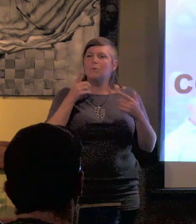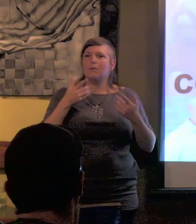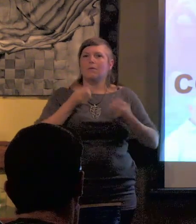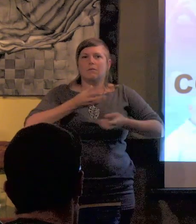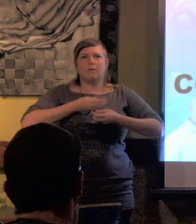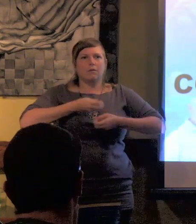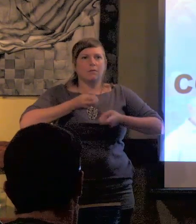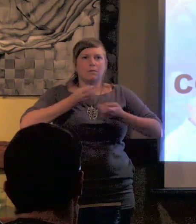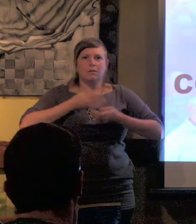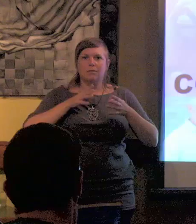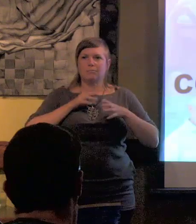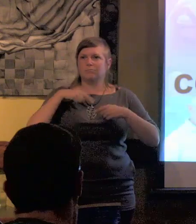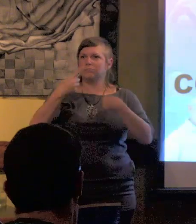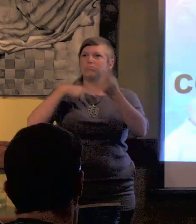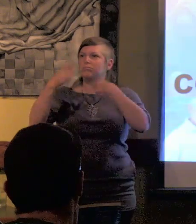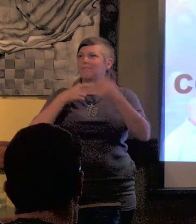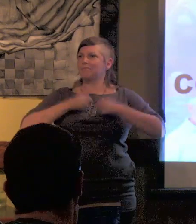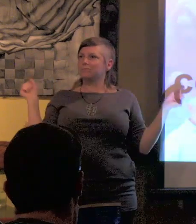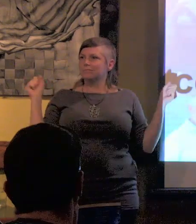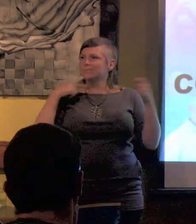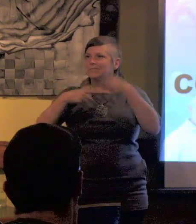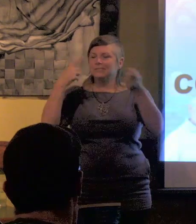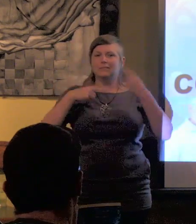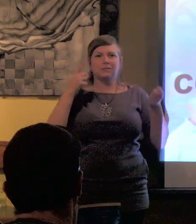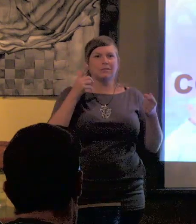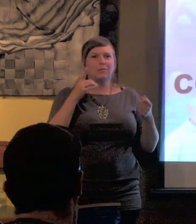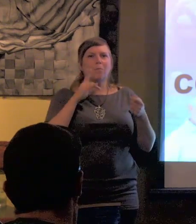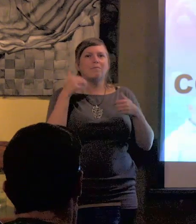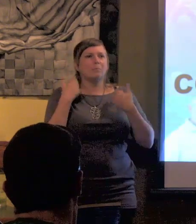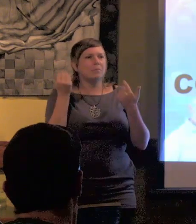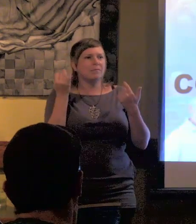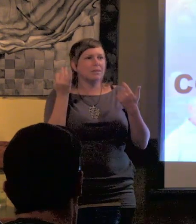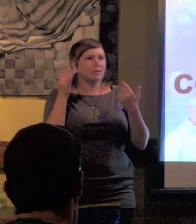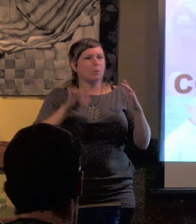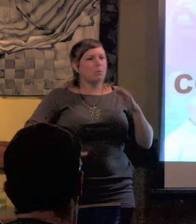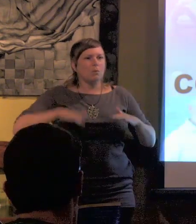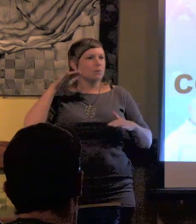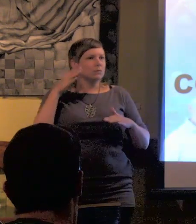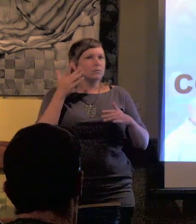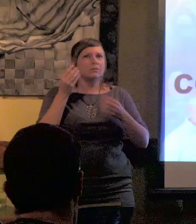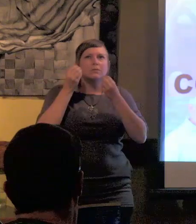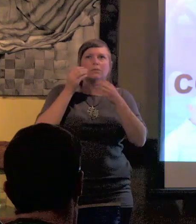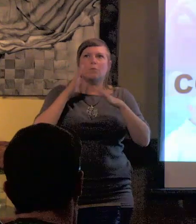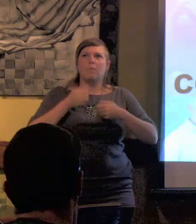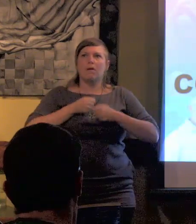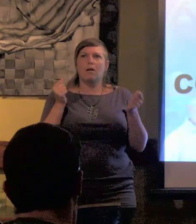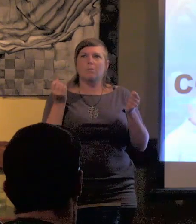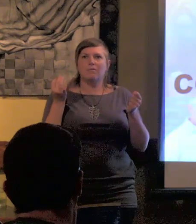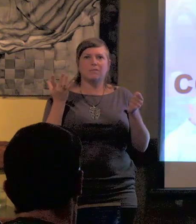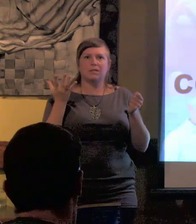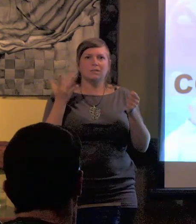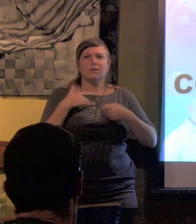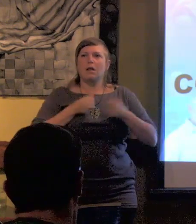qu'on ne fera pas les représentations nécessaires pour faire valoir nos droits, des personnes qui finissent par dévoiler un peu tout de leur vie